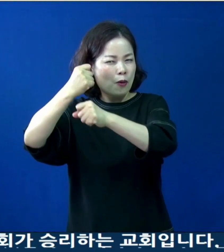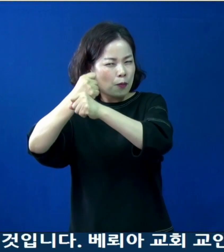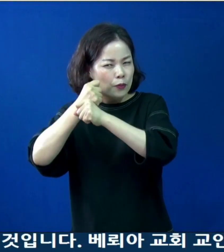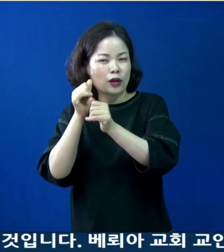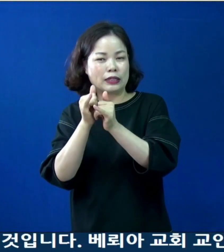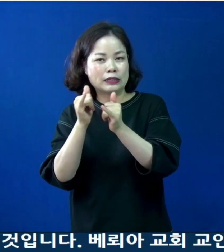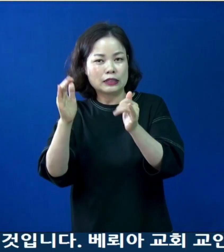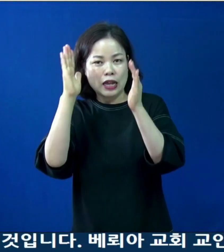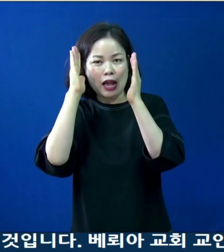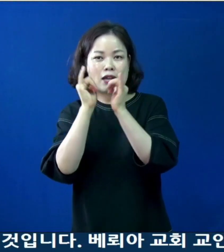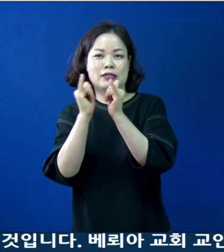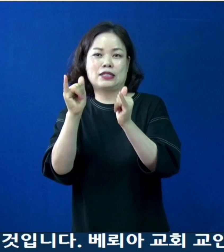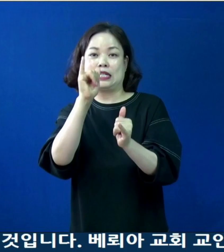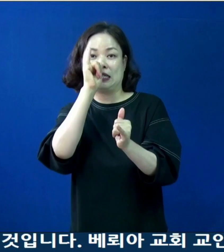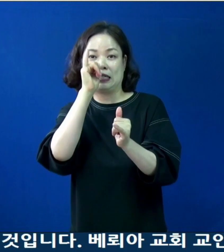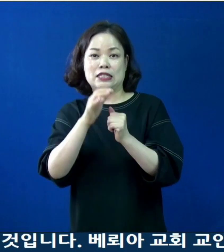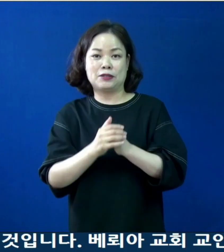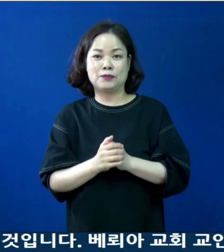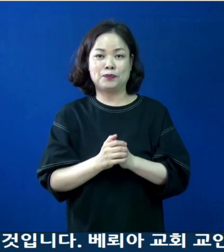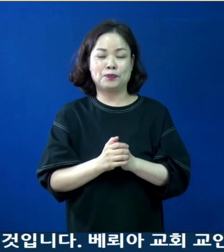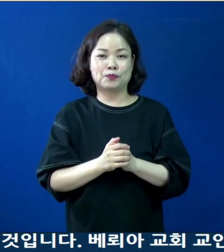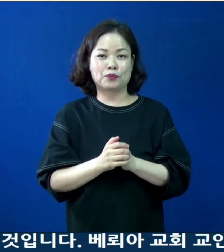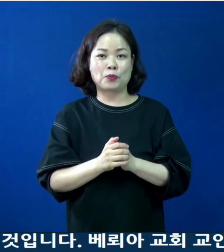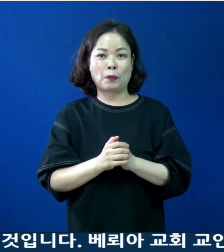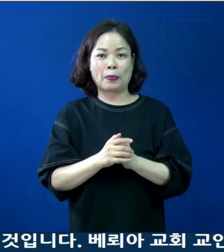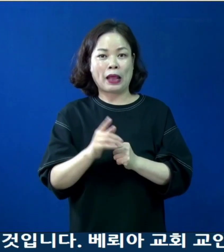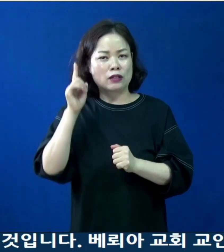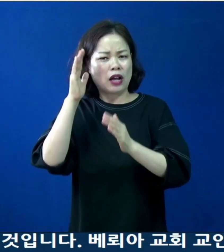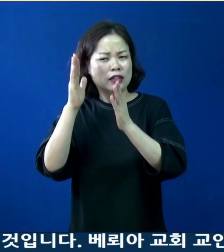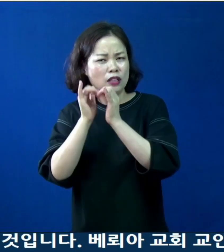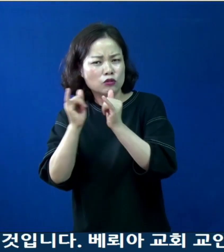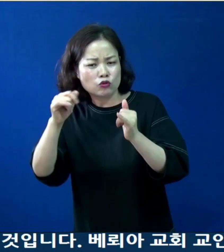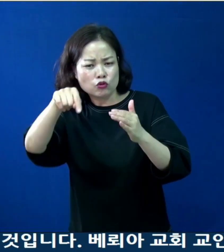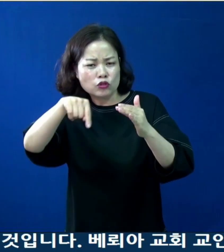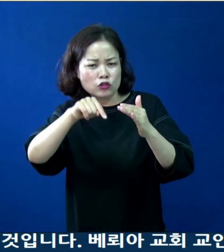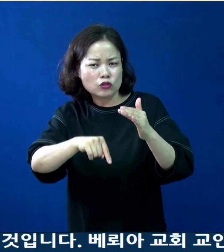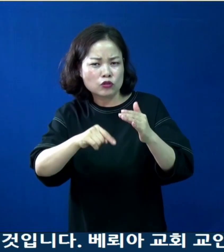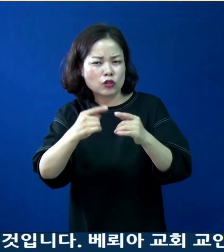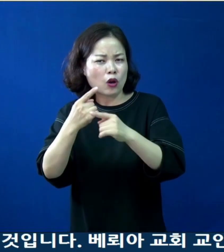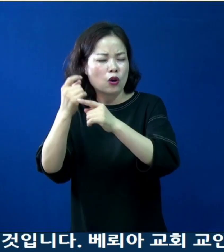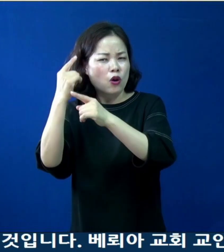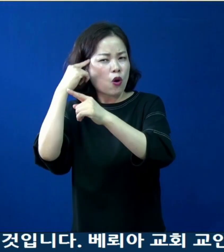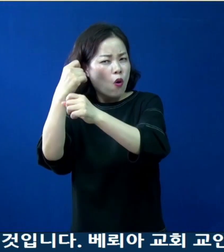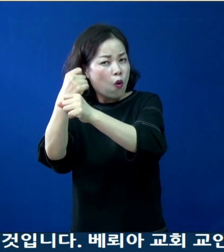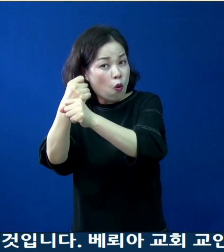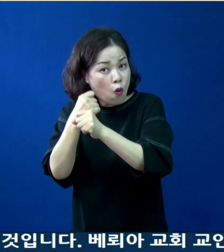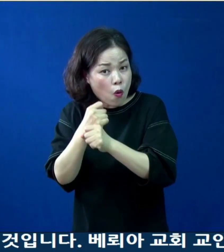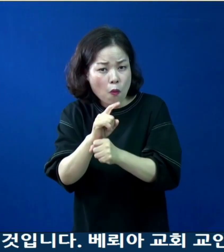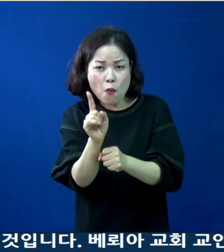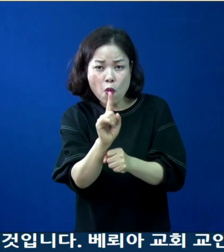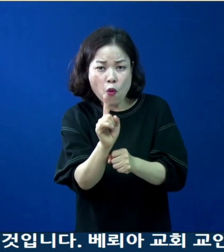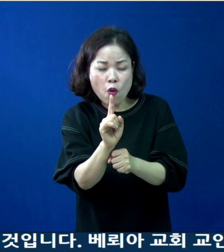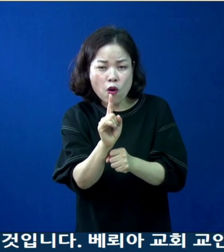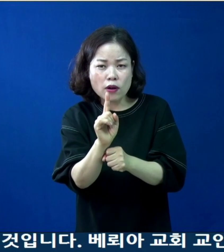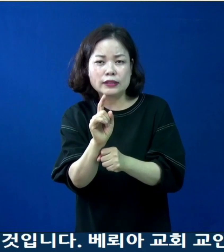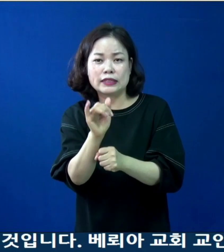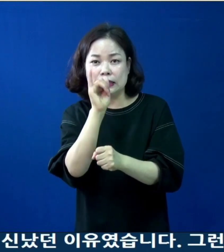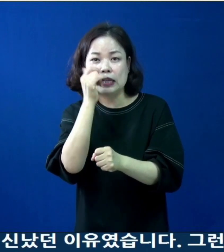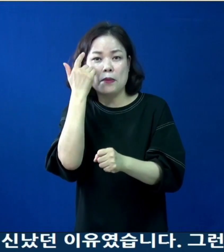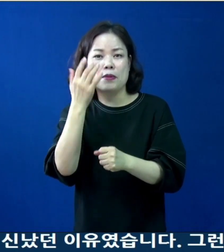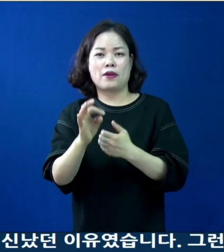어떤 주석가가 있는데, 포힐이라는 주석가인데, 이분의 주석은 어떤 여기서 이제 주석을